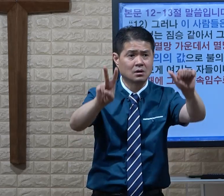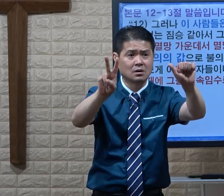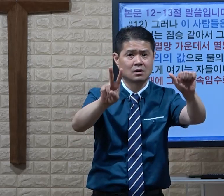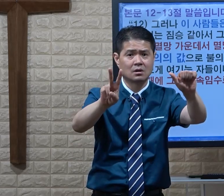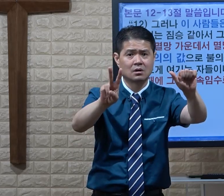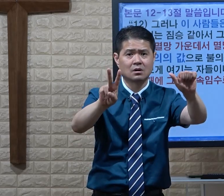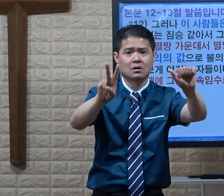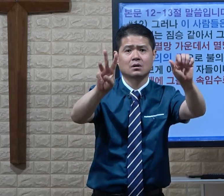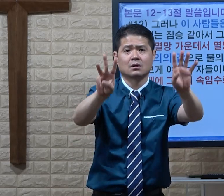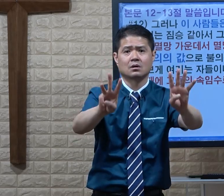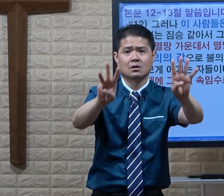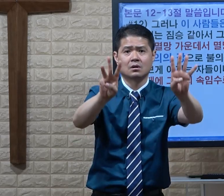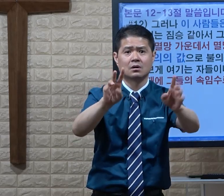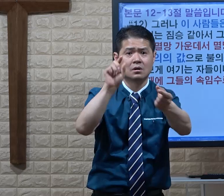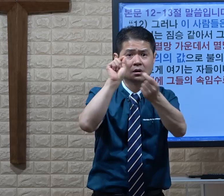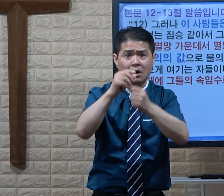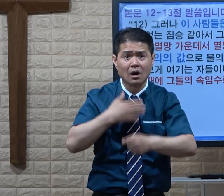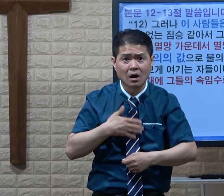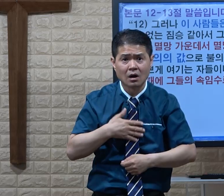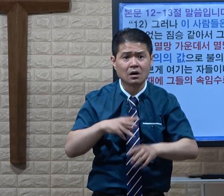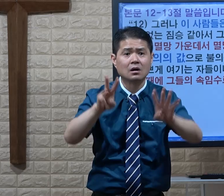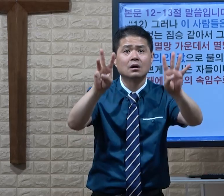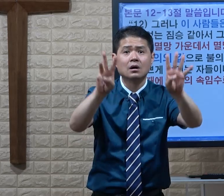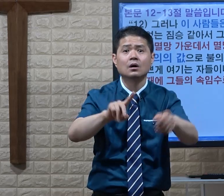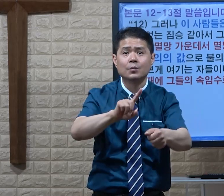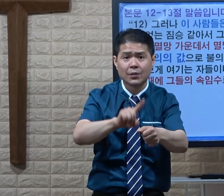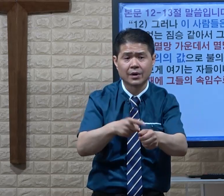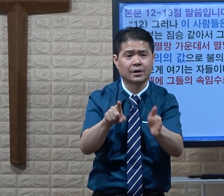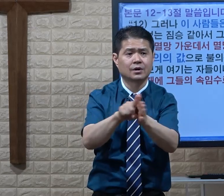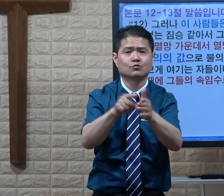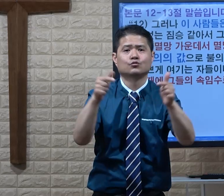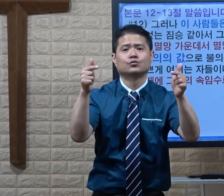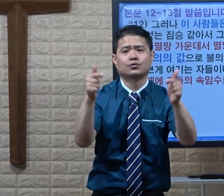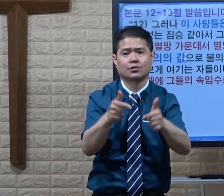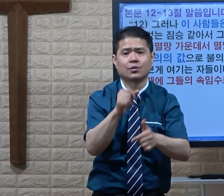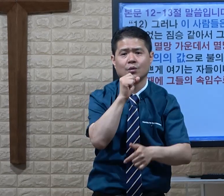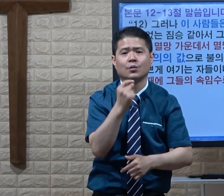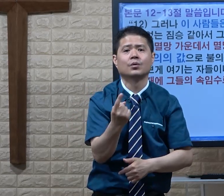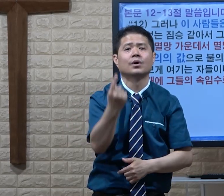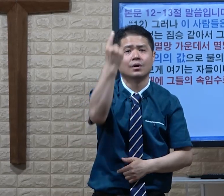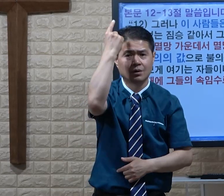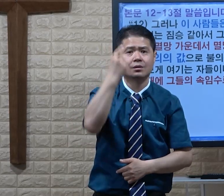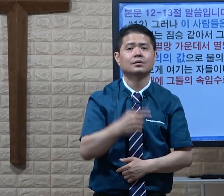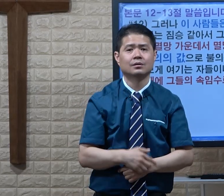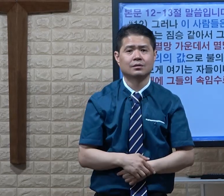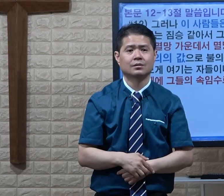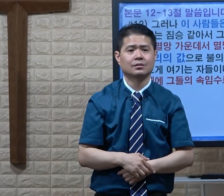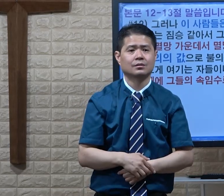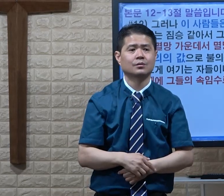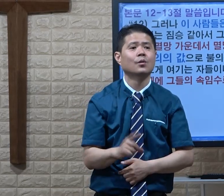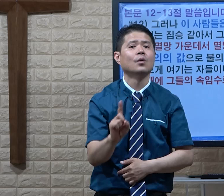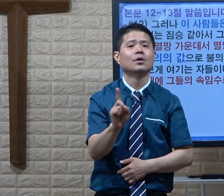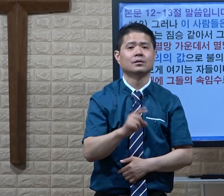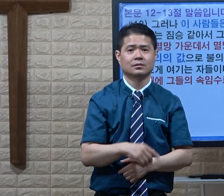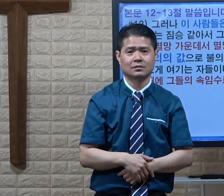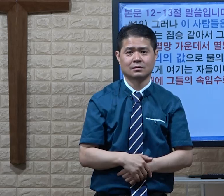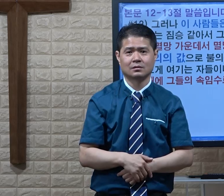못하고 주 5일째임에도 불구하고 주 4일째로 되면 오히려 이런